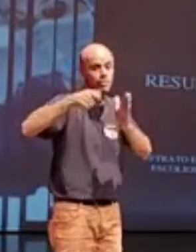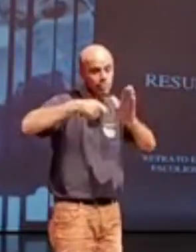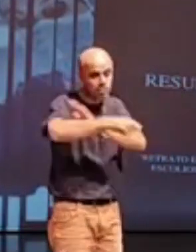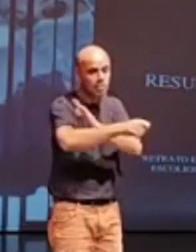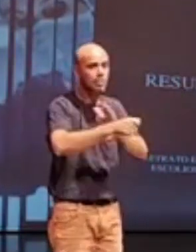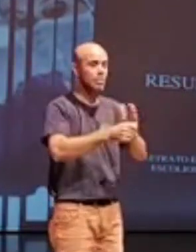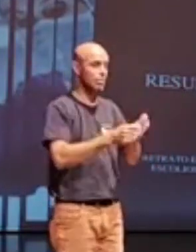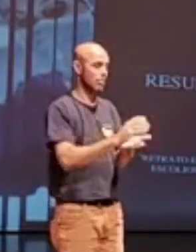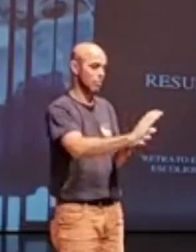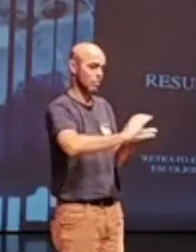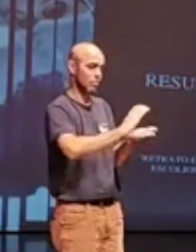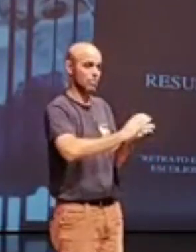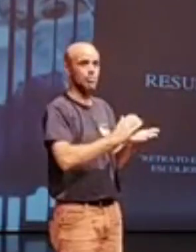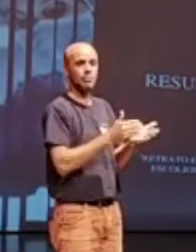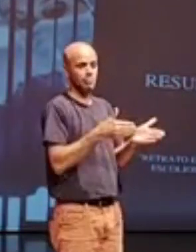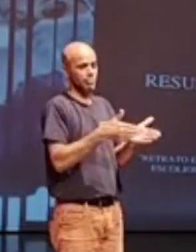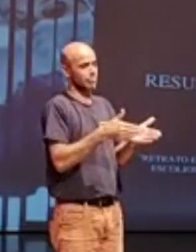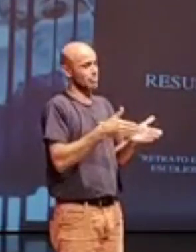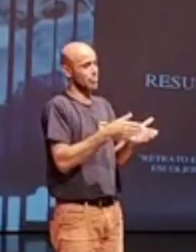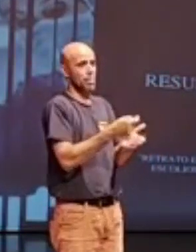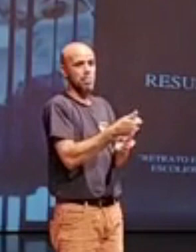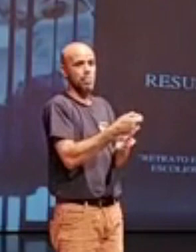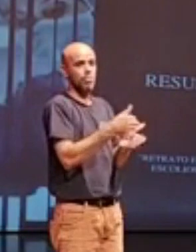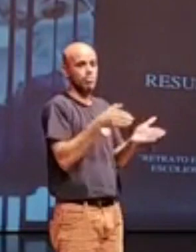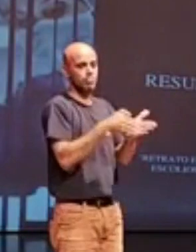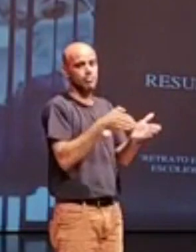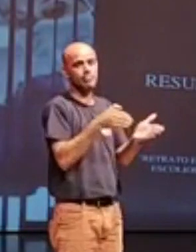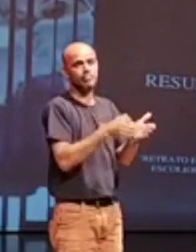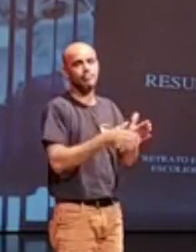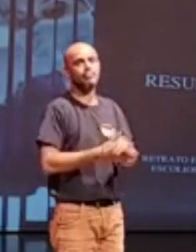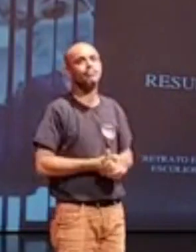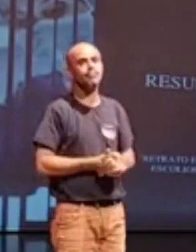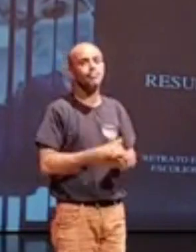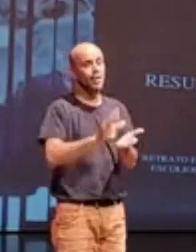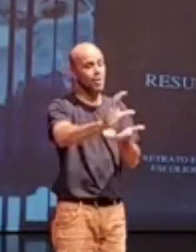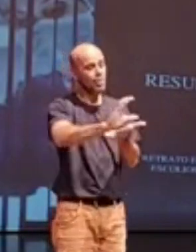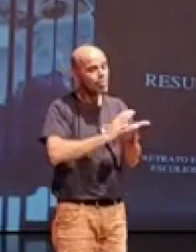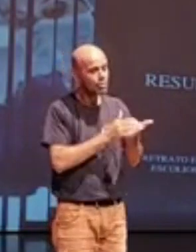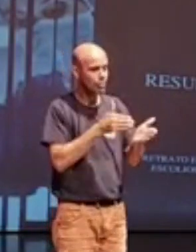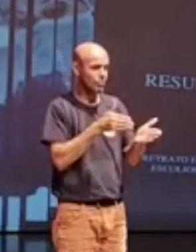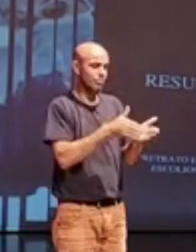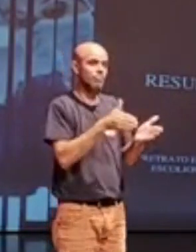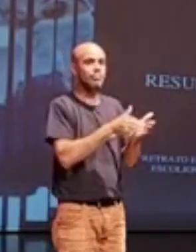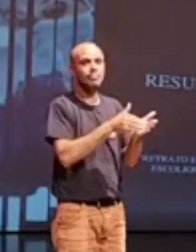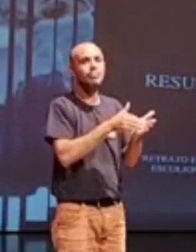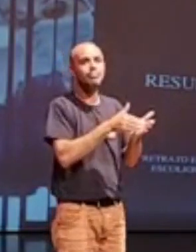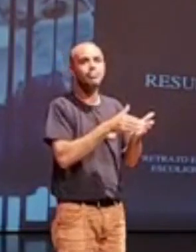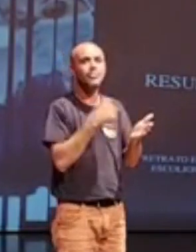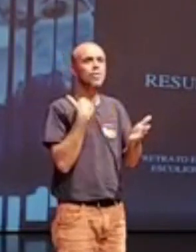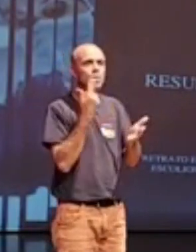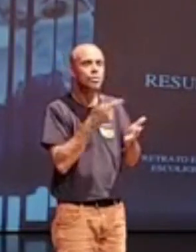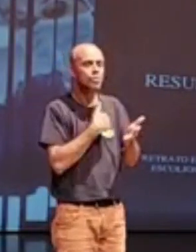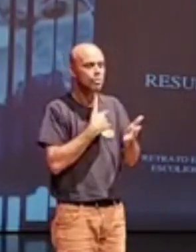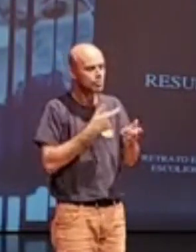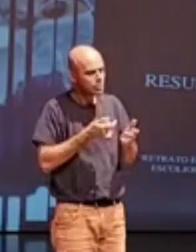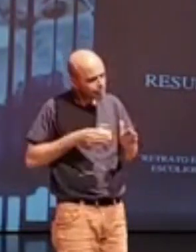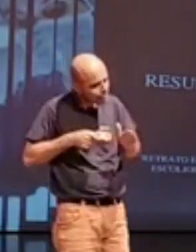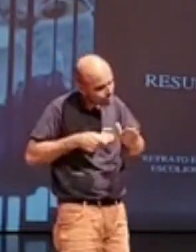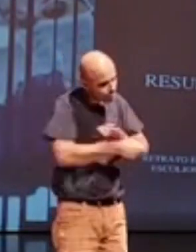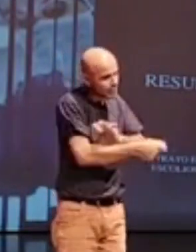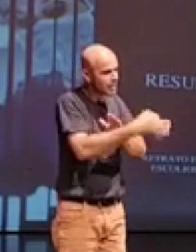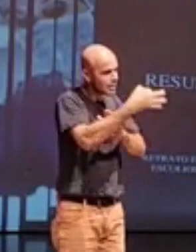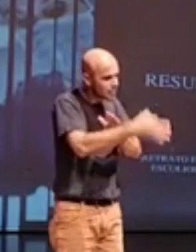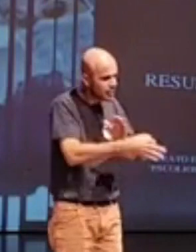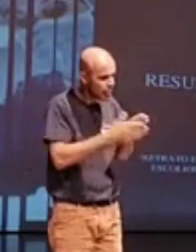são limitados mesmo, não tem jeito. Então, como os recursos são limitados, se a gente conseguir aplicar de uma forma mais racional, com base em